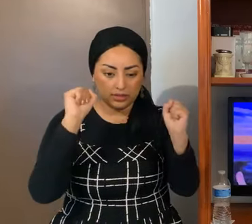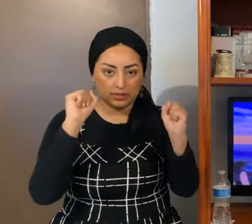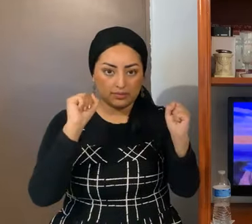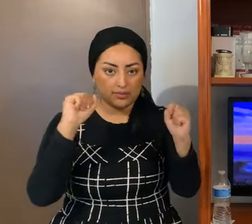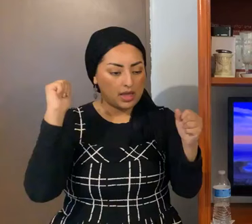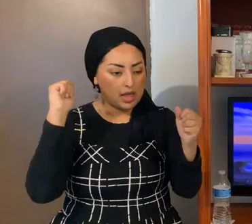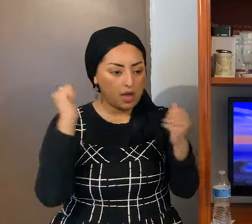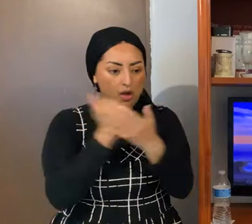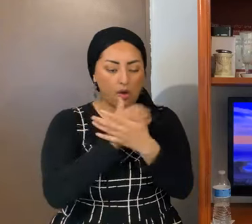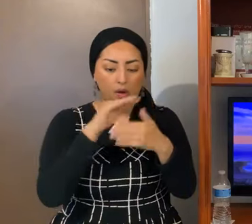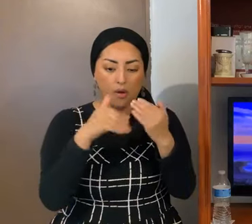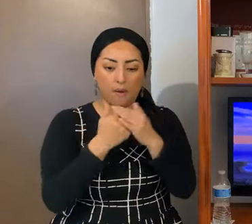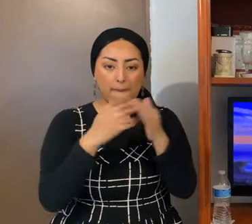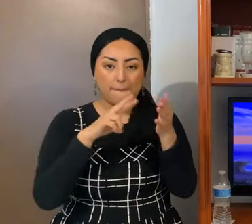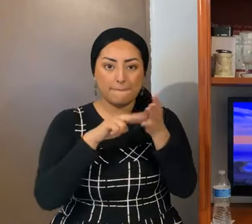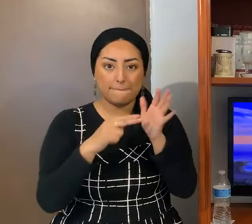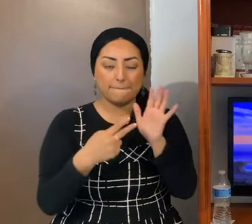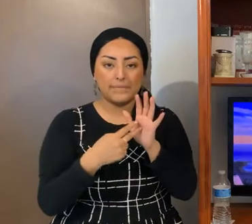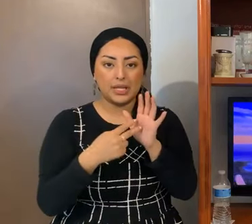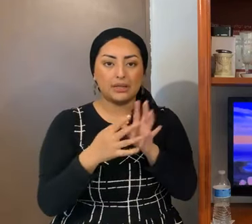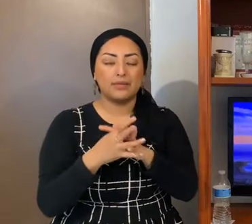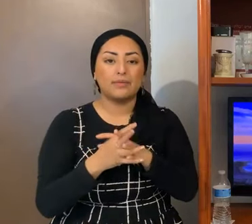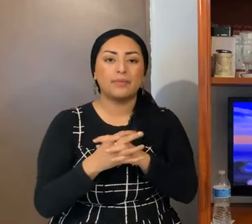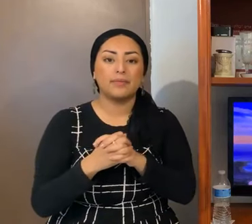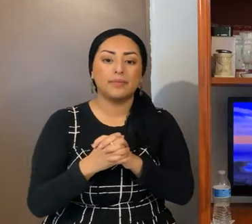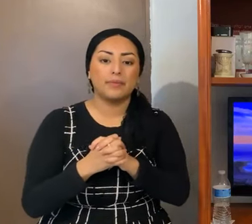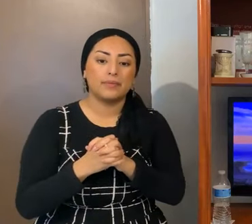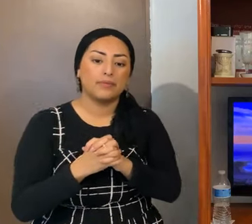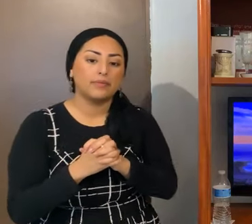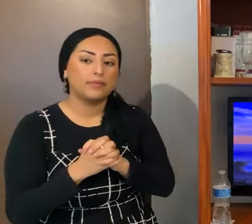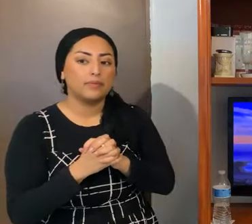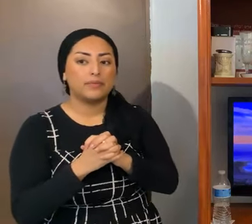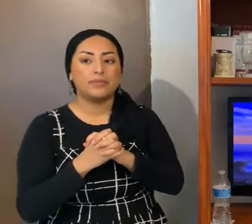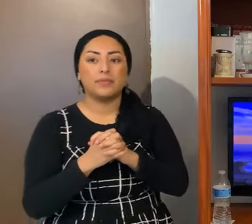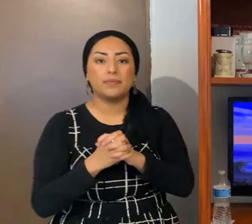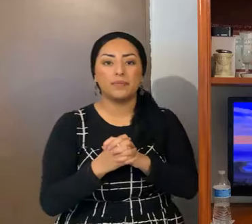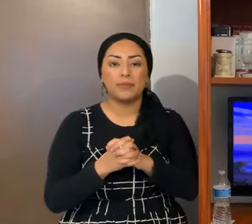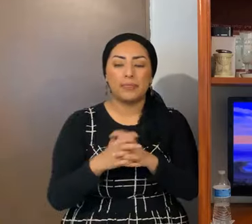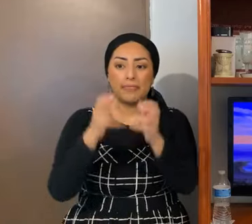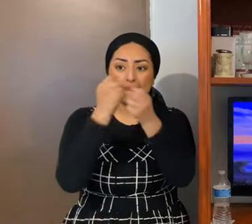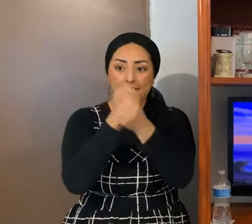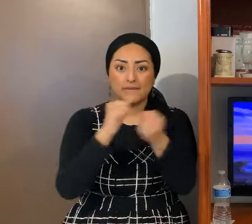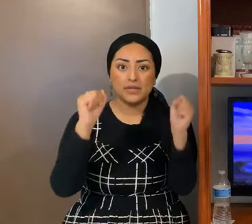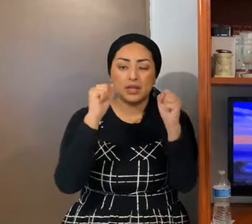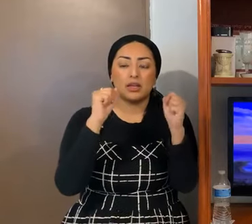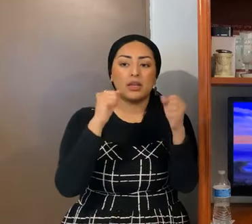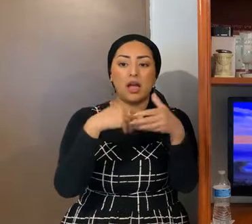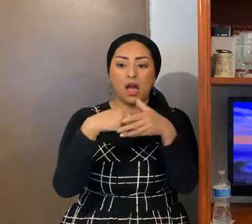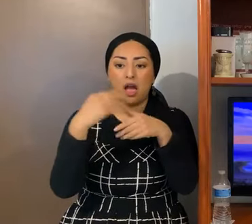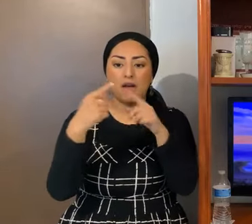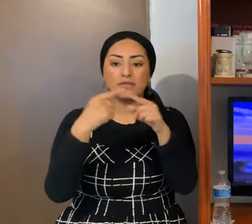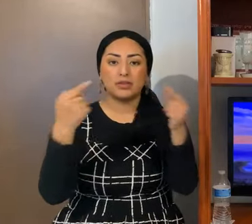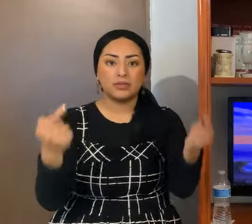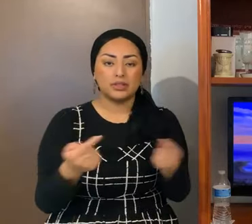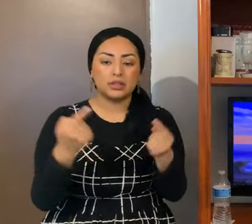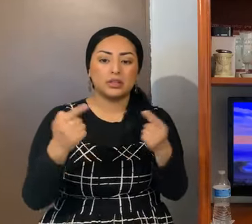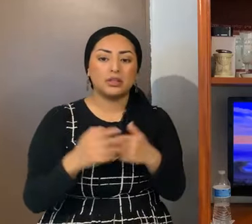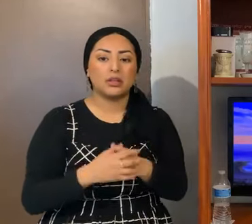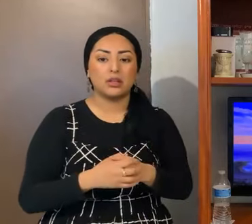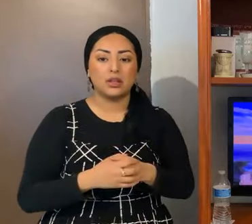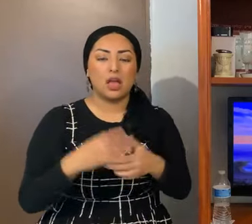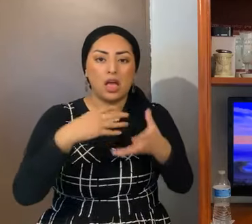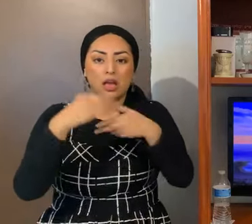en todos los sentidos. Física, cuando nuestro pueblo salió de Egipto, pero aún más, libertad del pecado, libertad de las garras